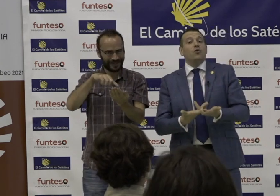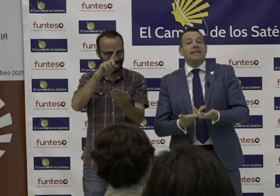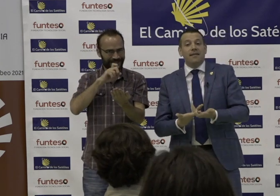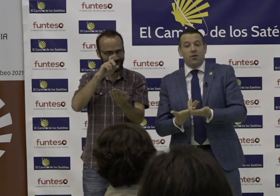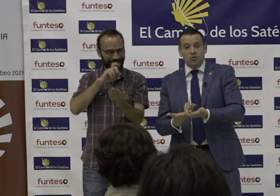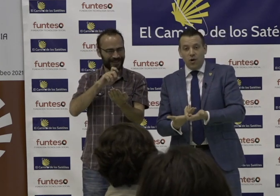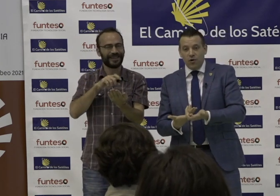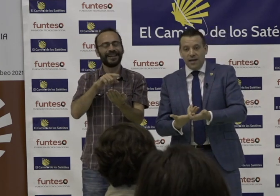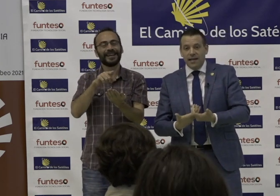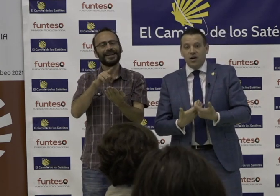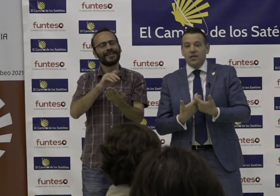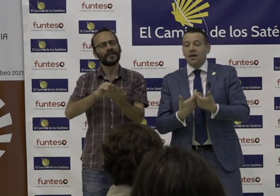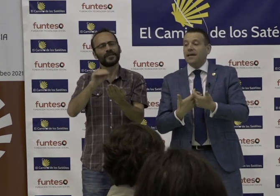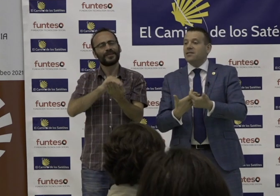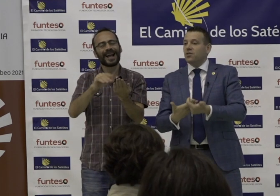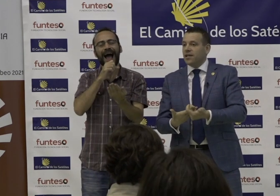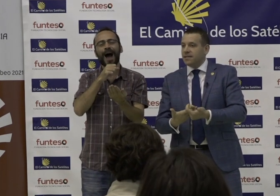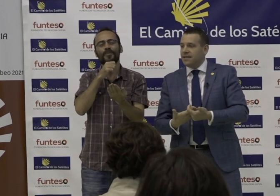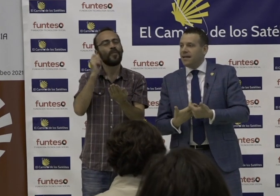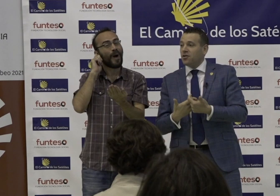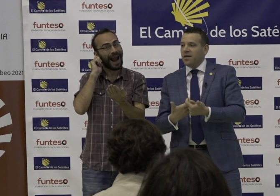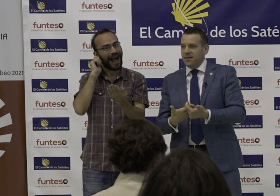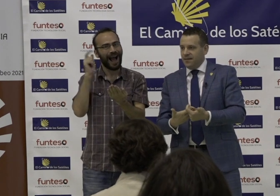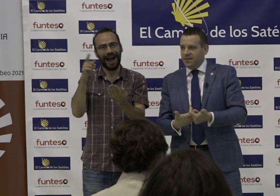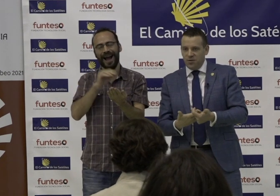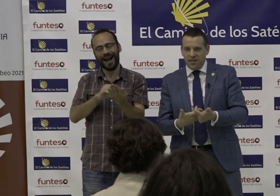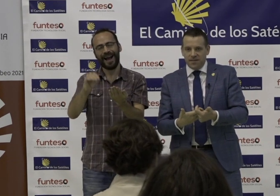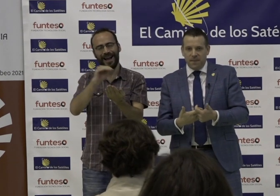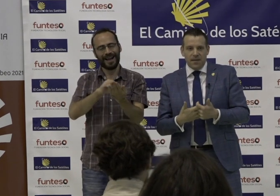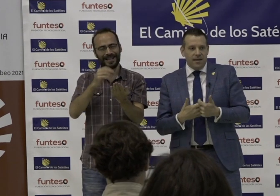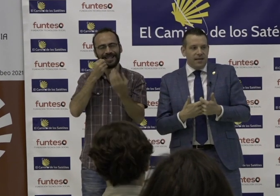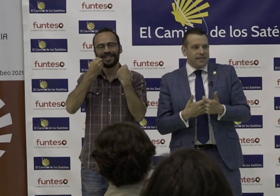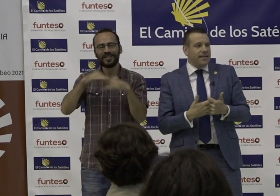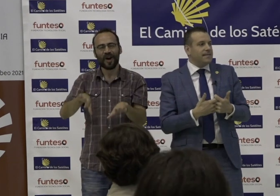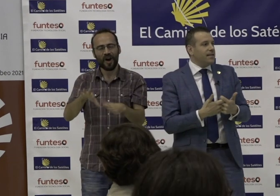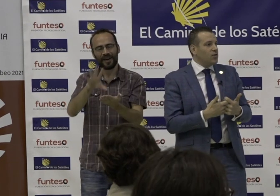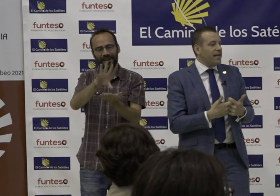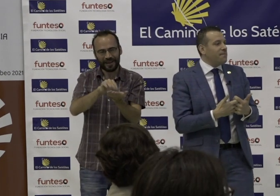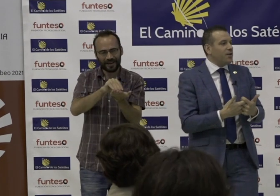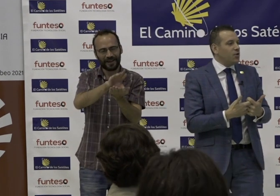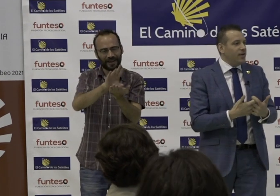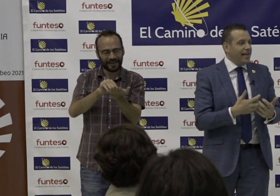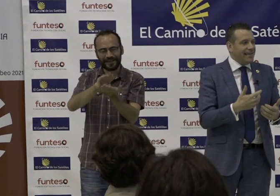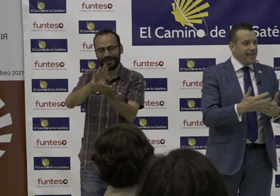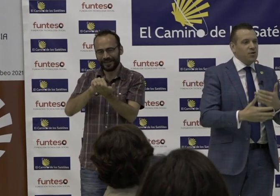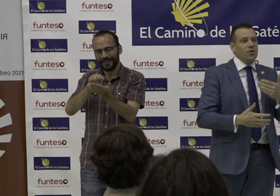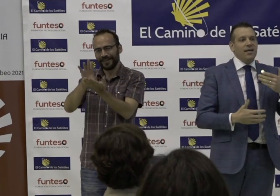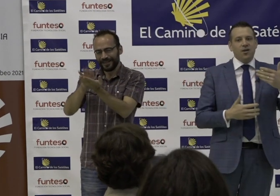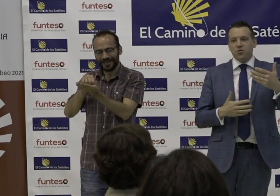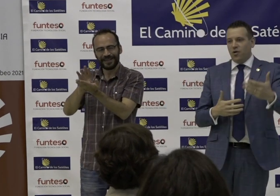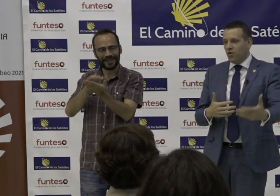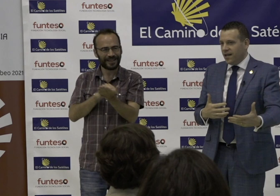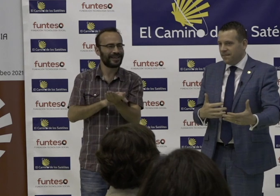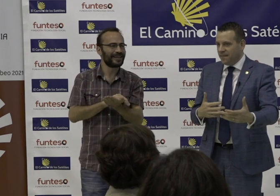estuvo toda una tarde con su abuela y le contaba historias y él anotaba esas historias. Sí es cierto que ahí marcó el tener otro